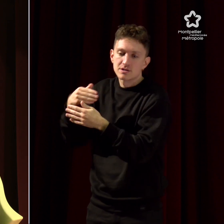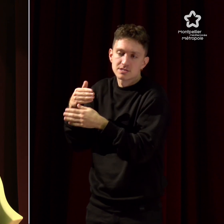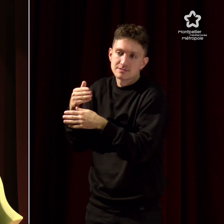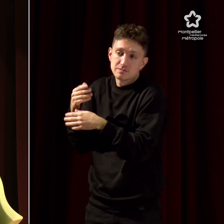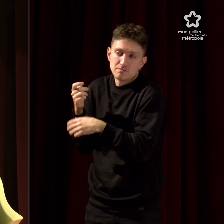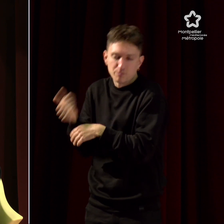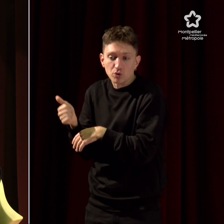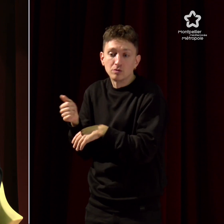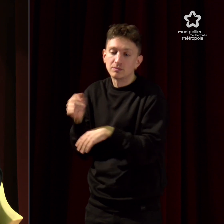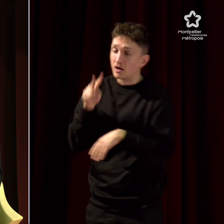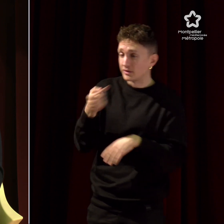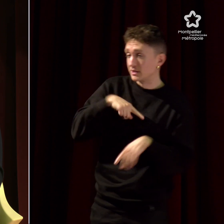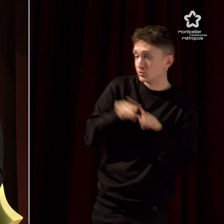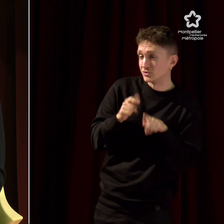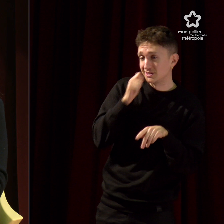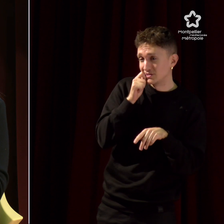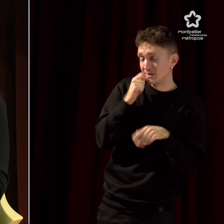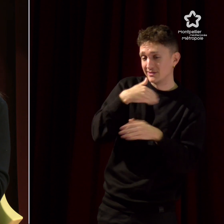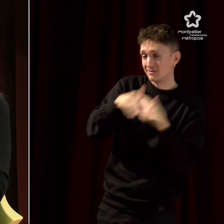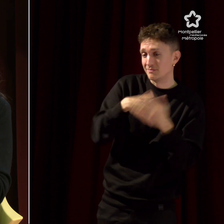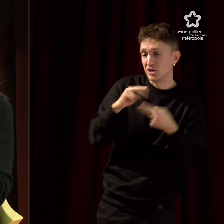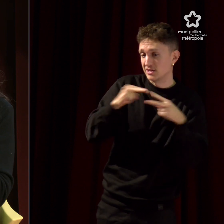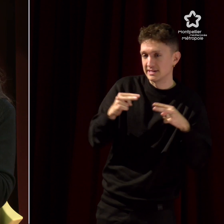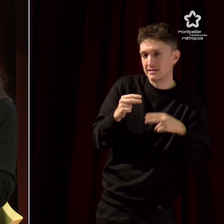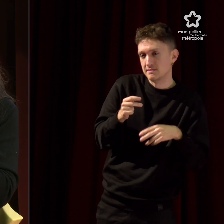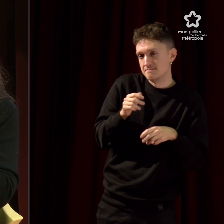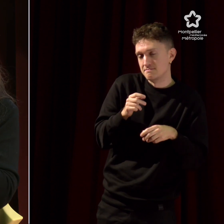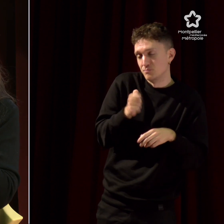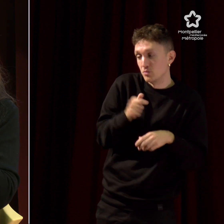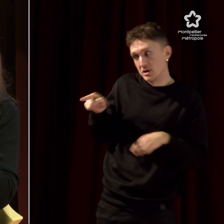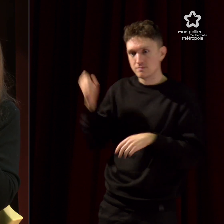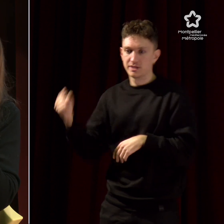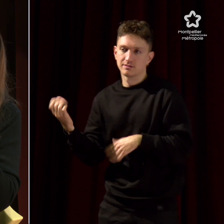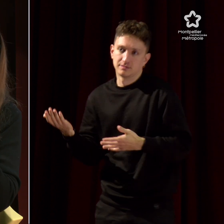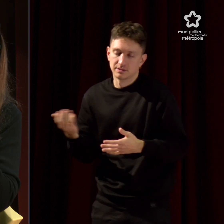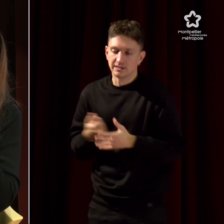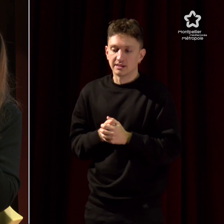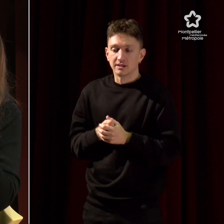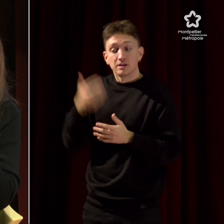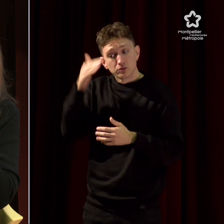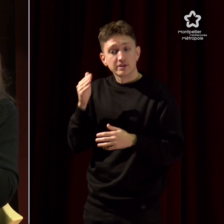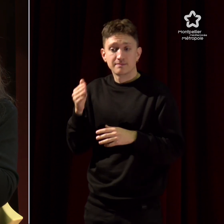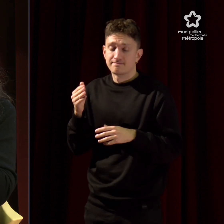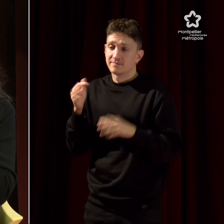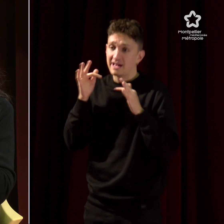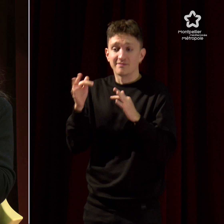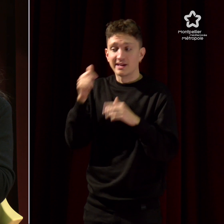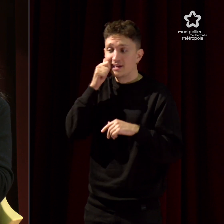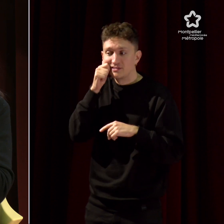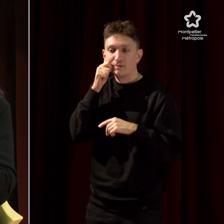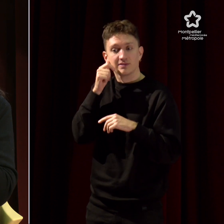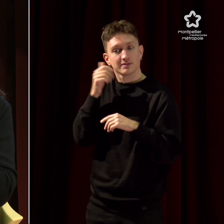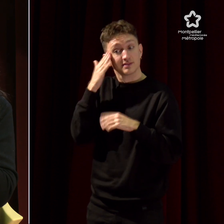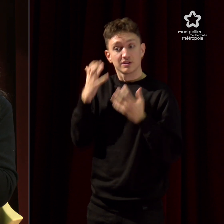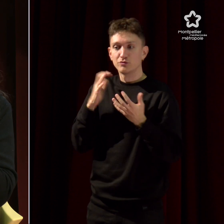qui n'a pas énormément de diversité génétique, eux, ils en avaient encore moins, entre guillemets. Vous savez, l'avenir d'une espèce, ça va être soit de se transformer, soit